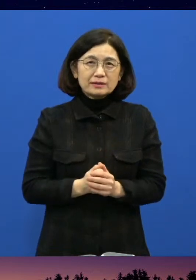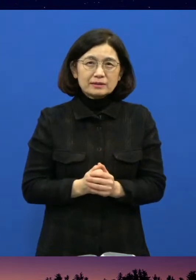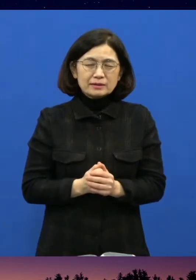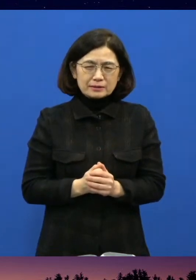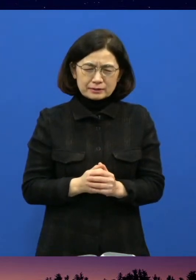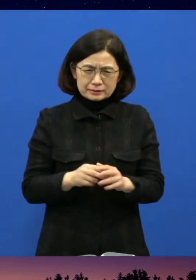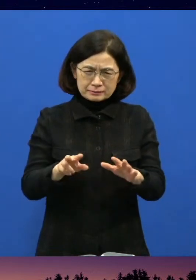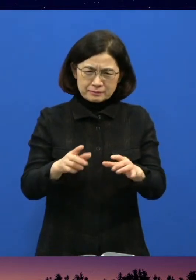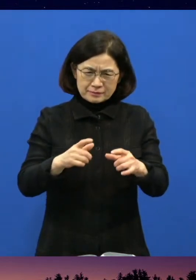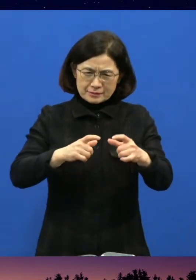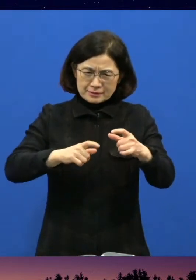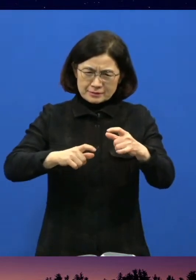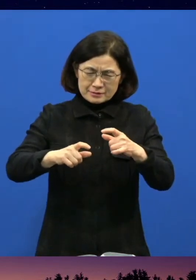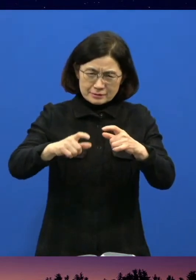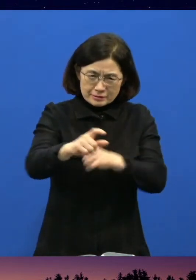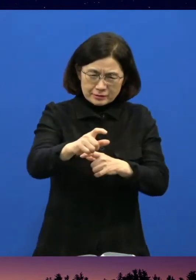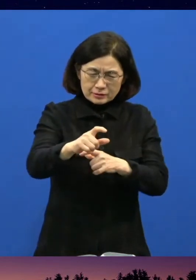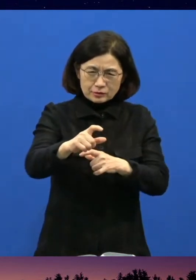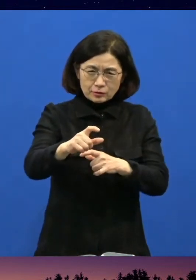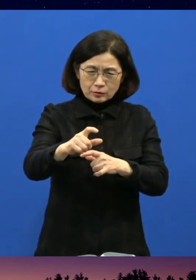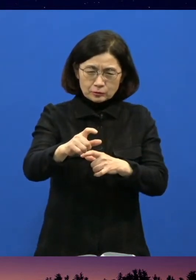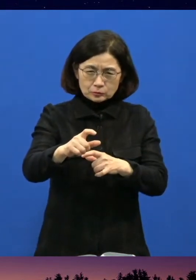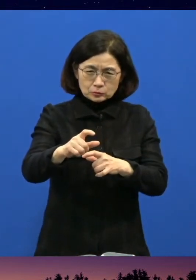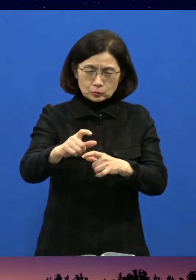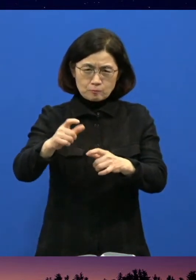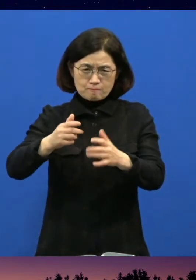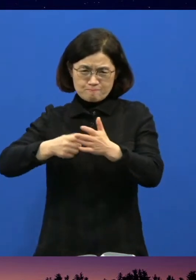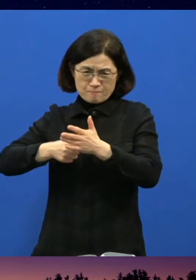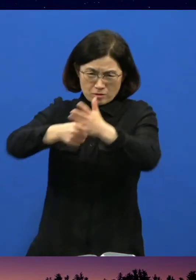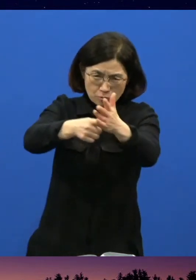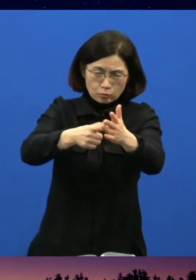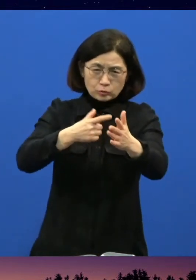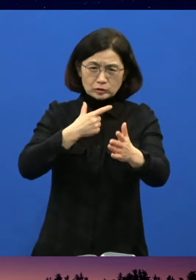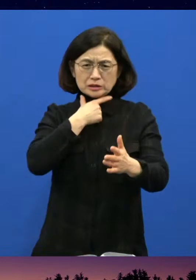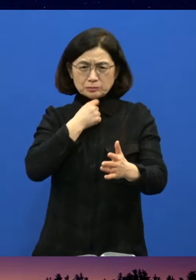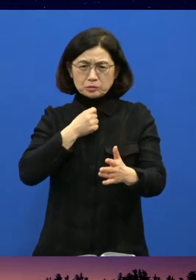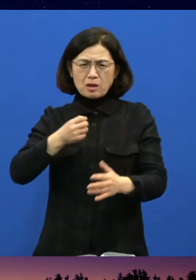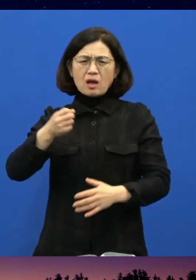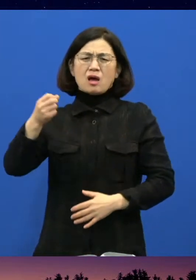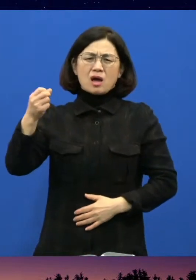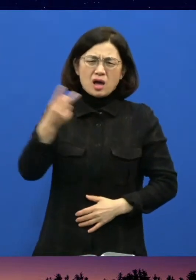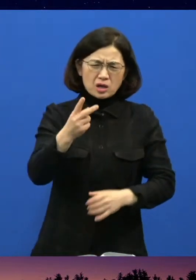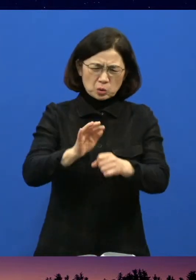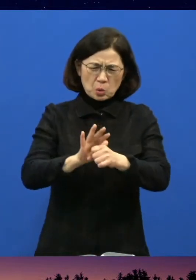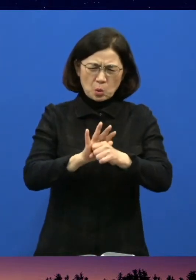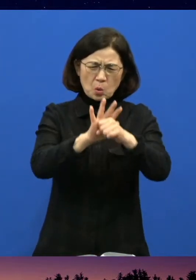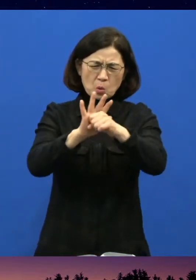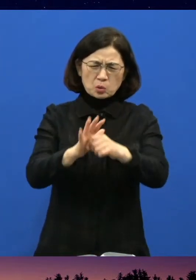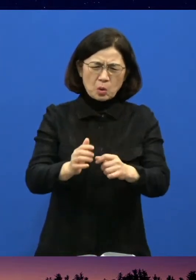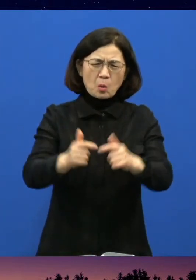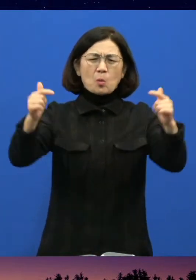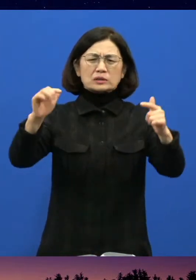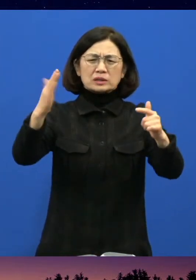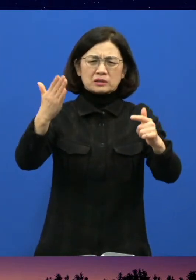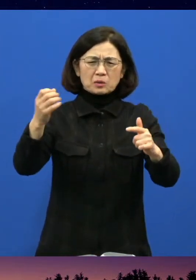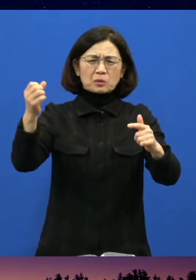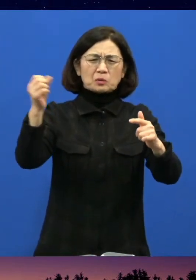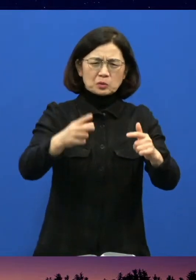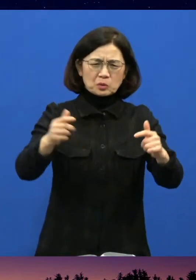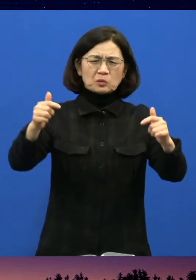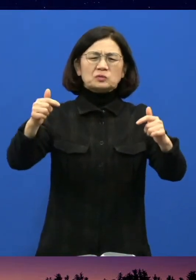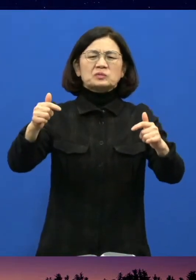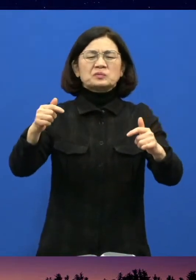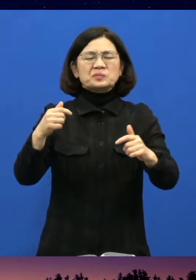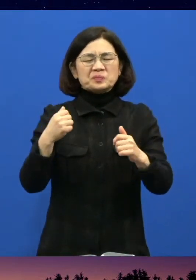이게 변화가 계속 일어나면서 우리를 이제 올가매려고 하는 이제 어떤 어두운